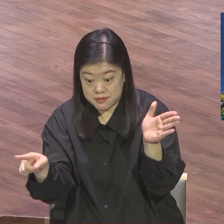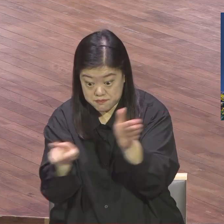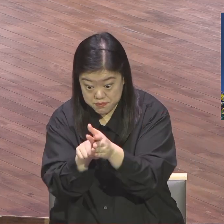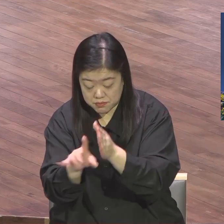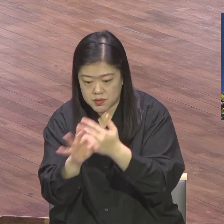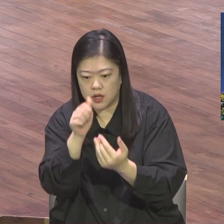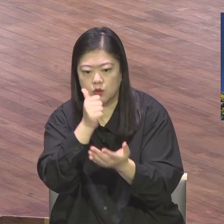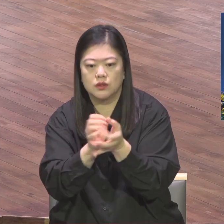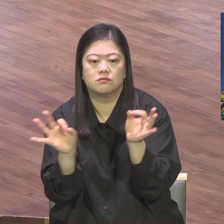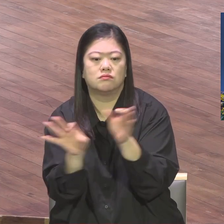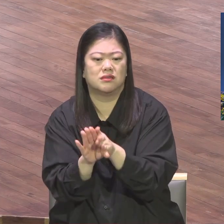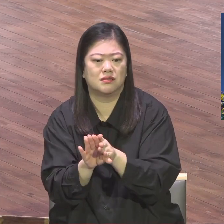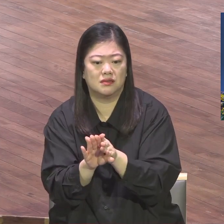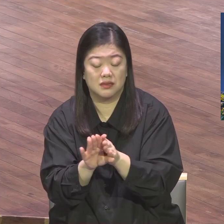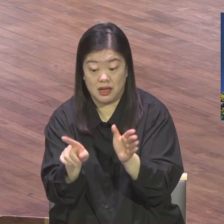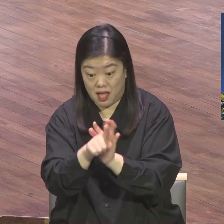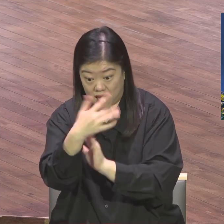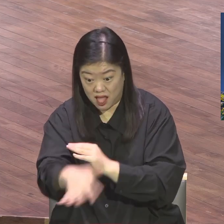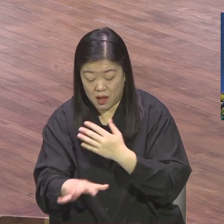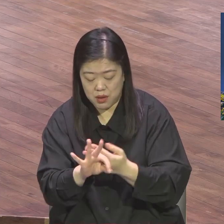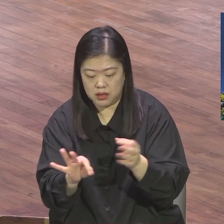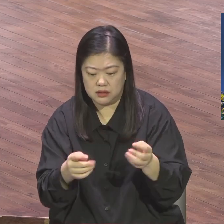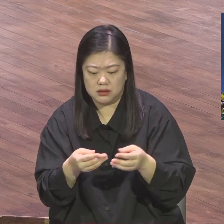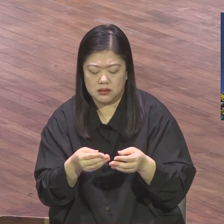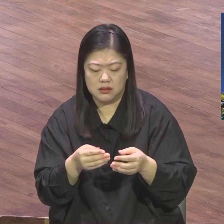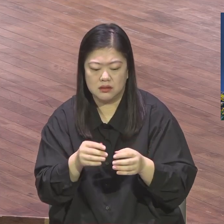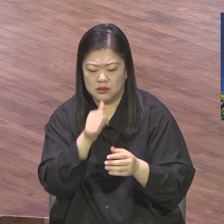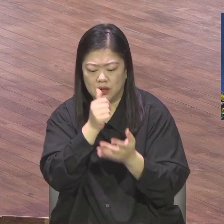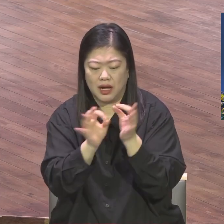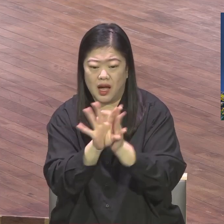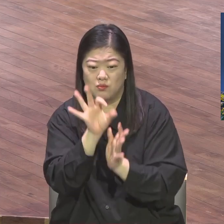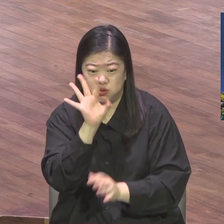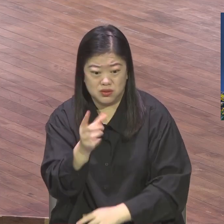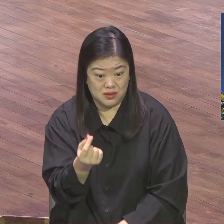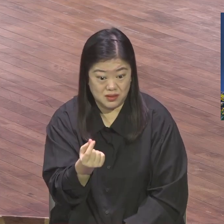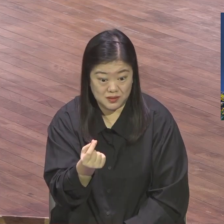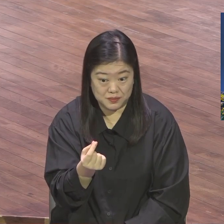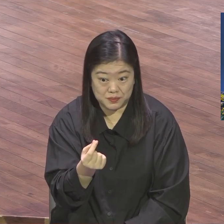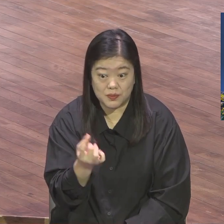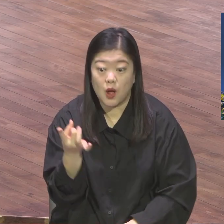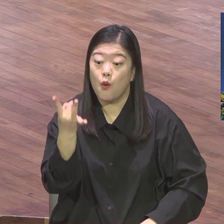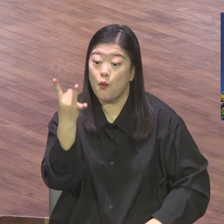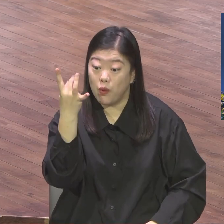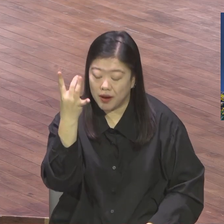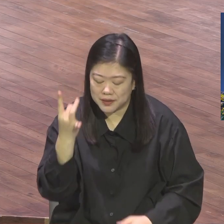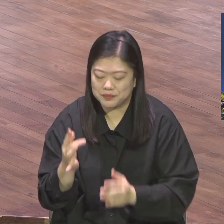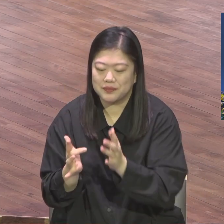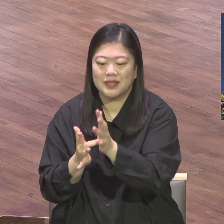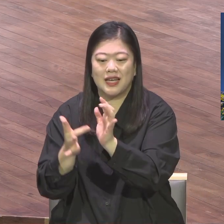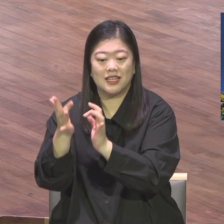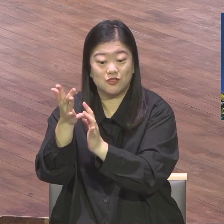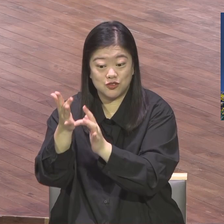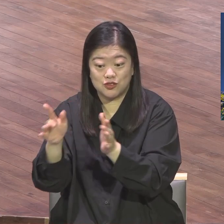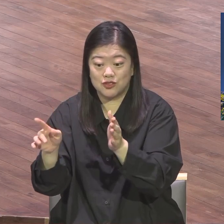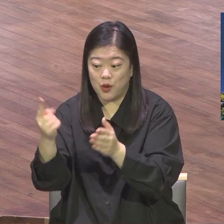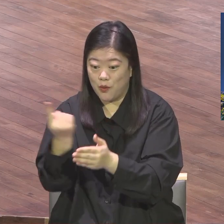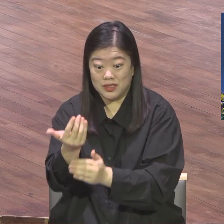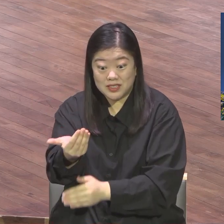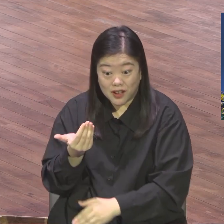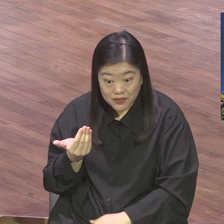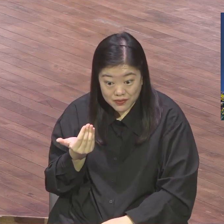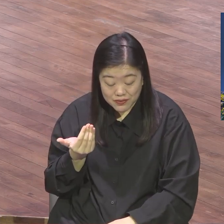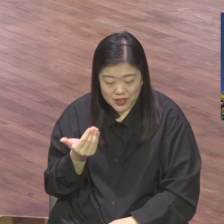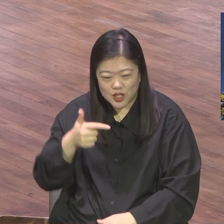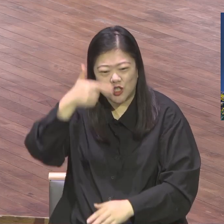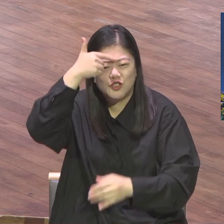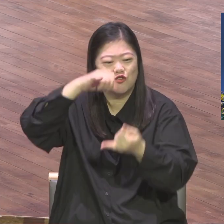구약 시대 제사장들이 죄인이 오면 이스라엘 백성들만 그랬어요. 오면은